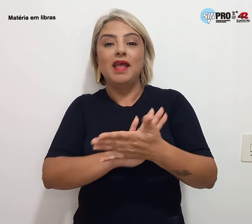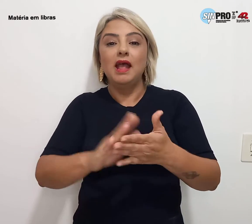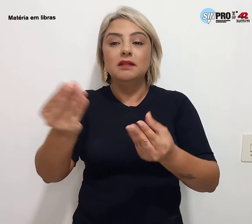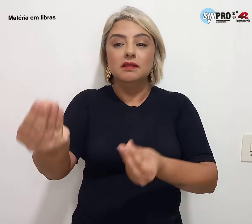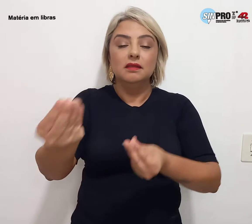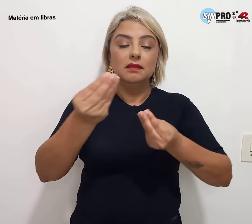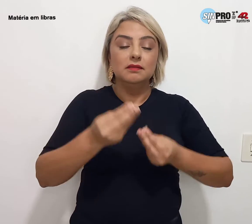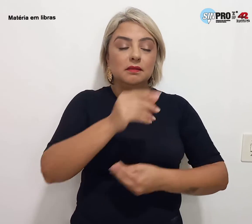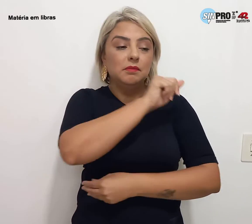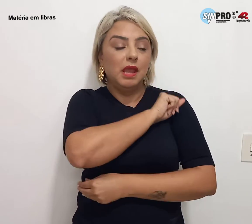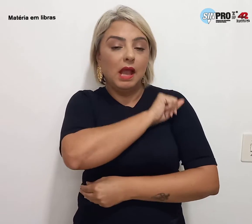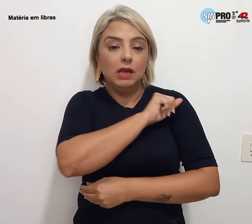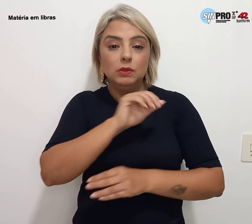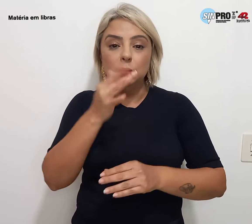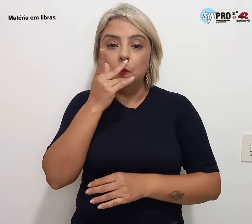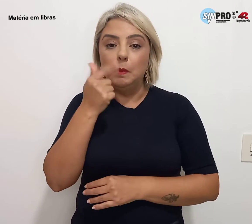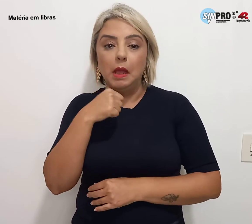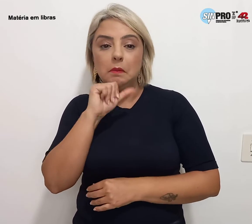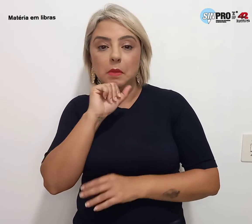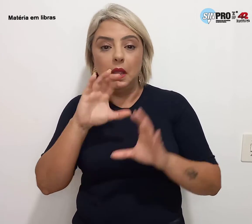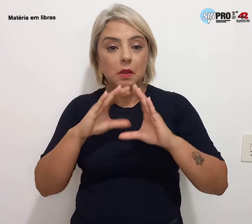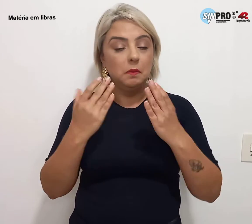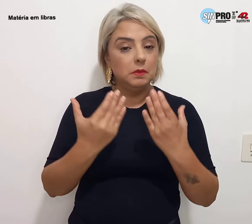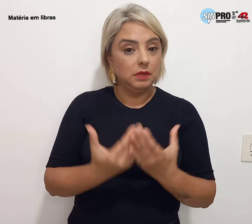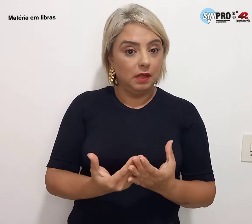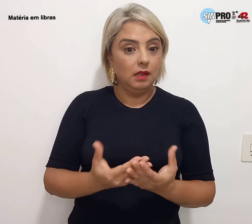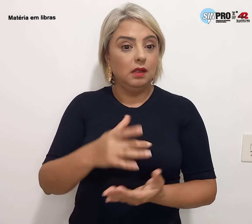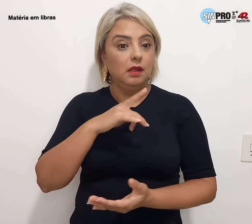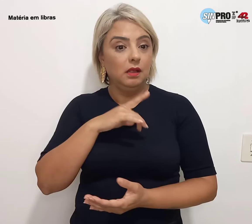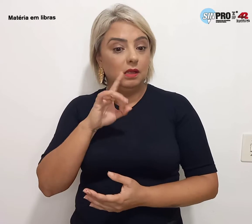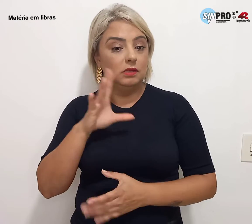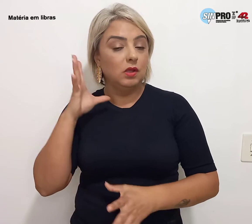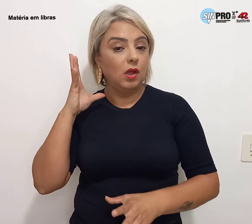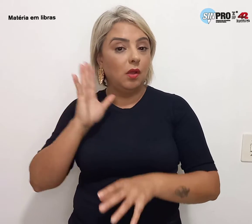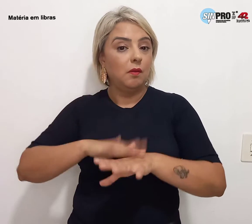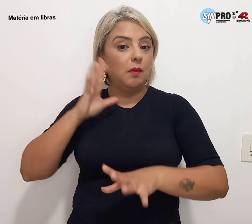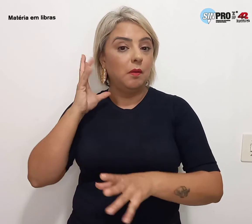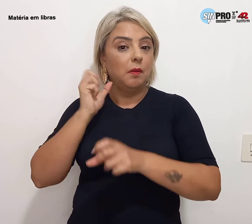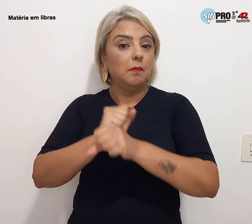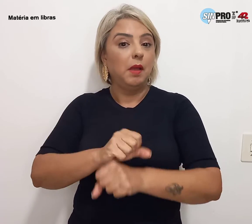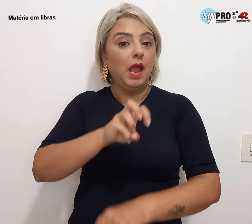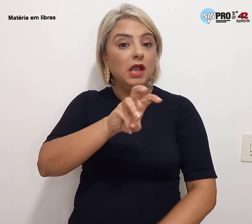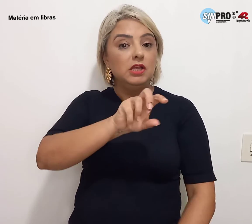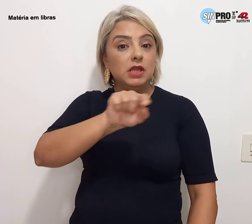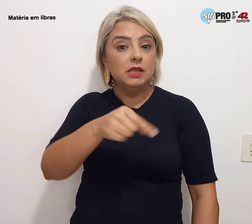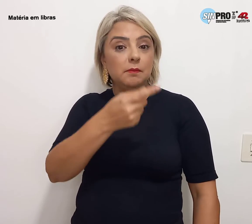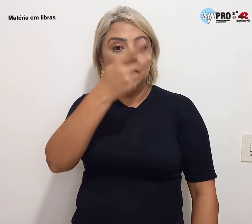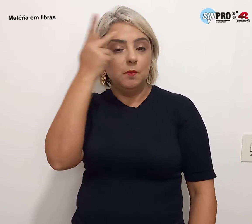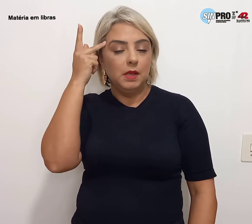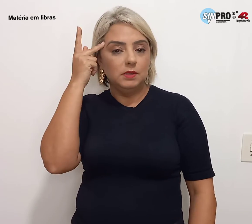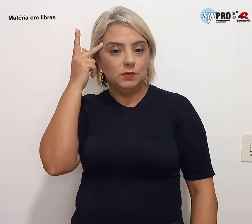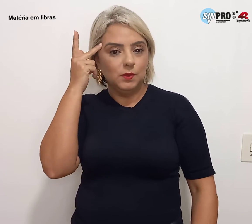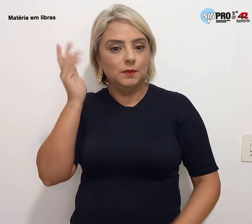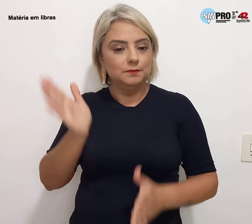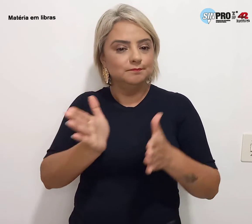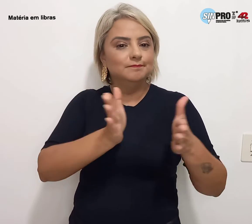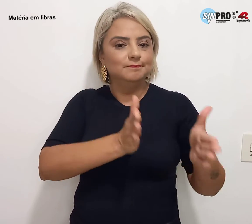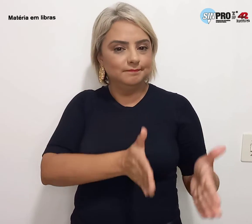comunidade escolar, comunidade esta que soma mais de meio milhão de pessoas, boa parte delas, em